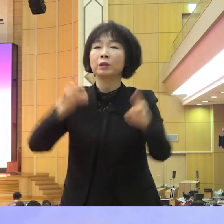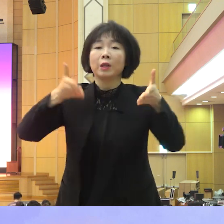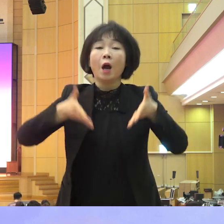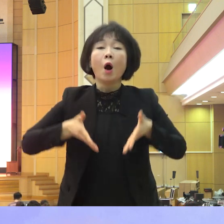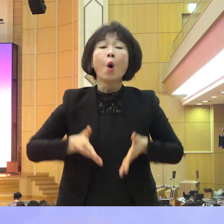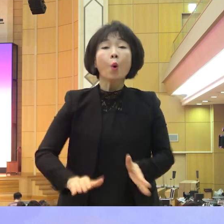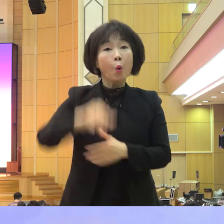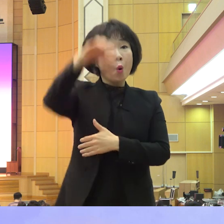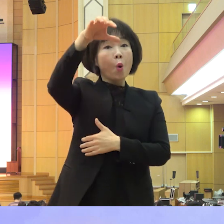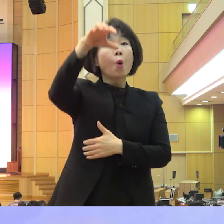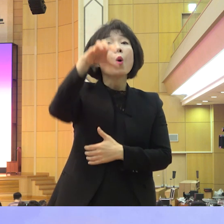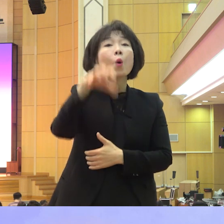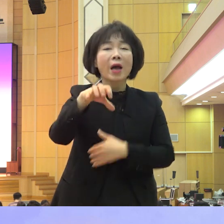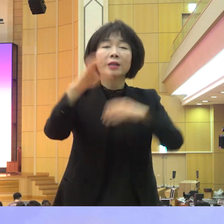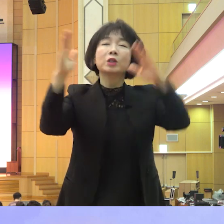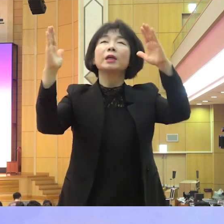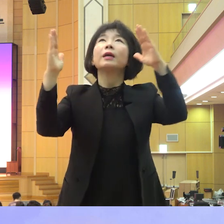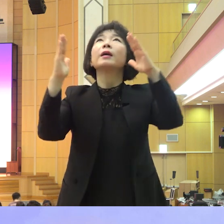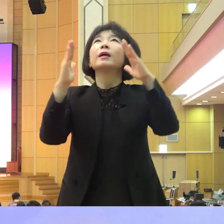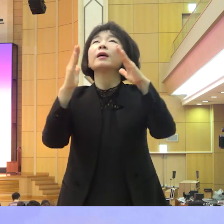예비하신